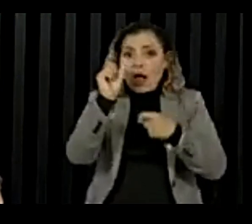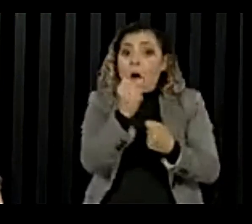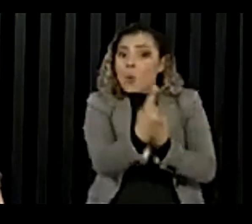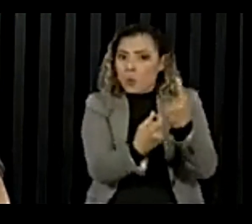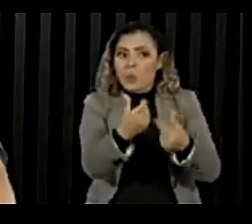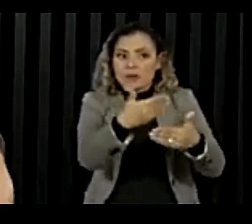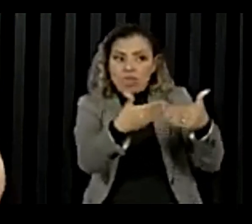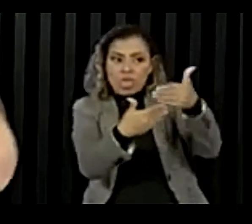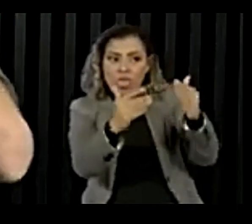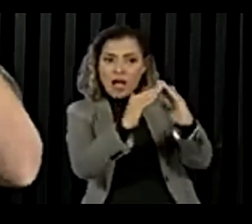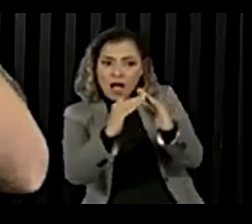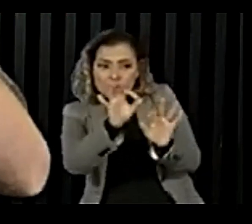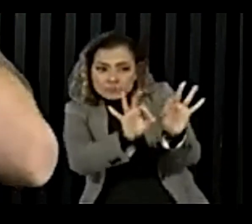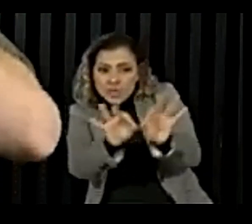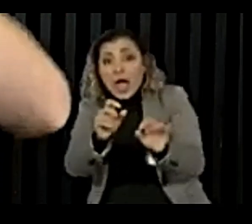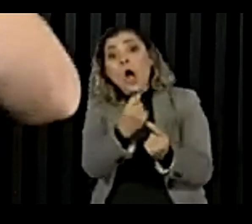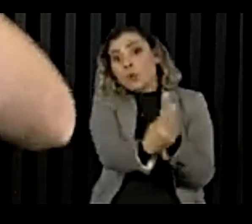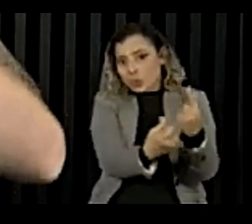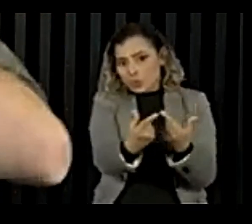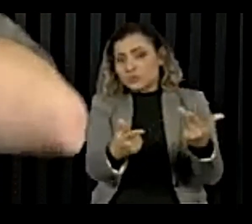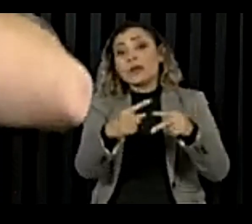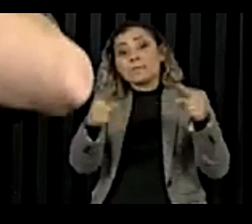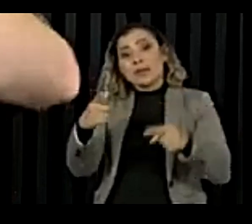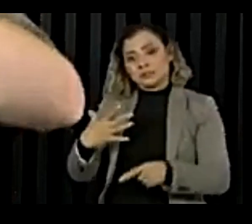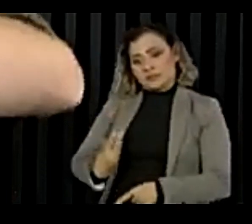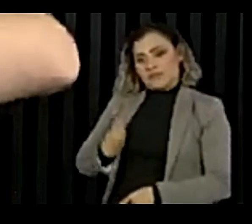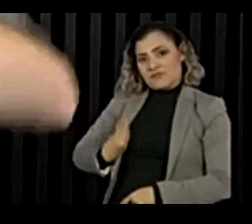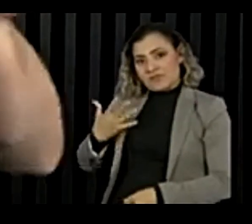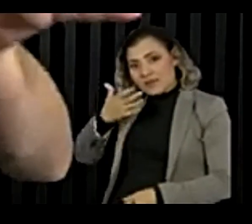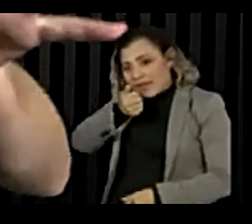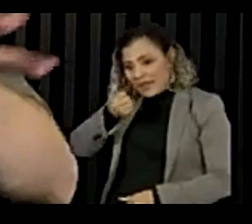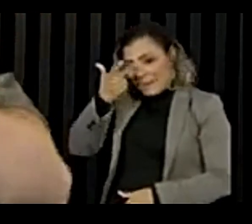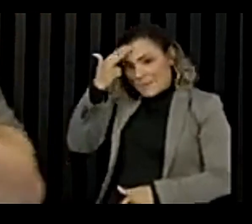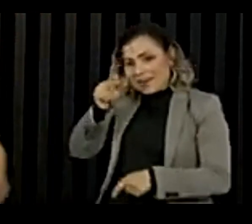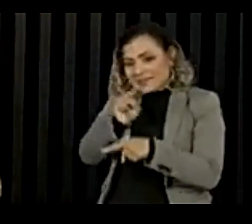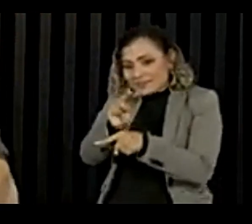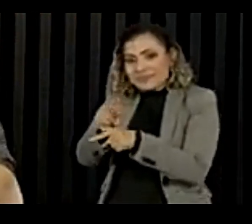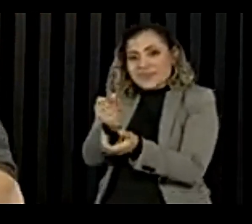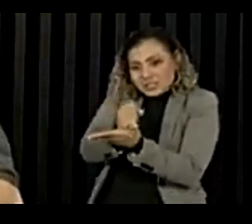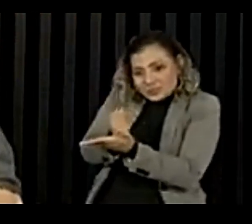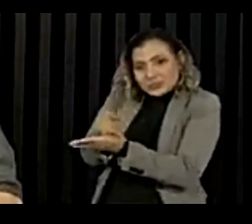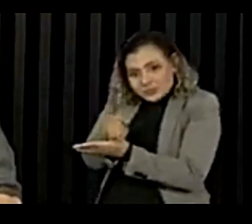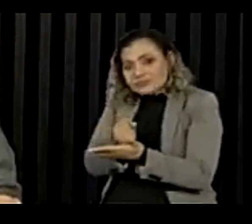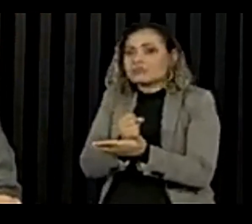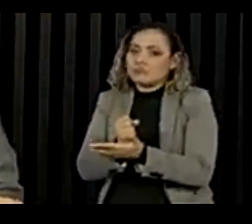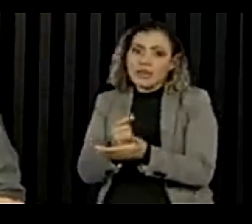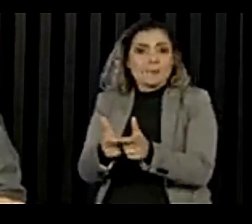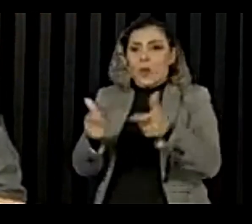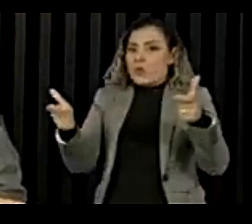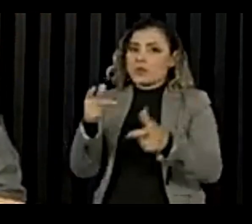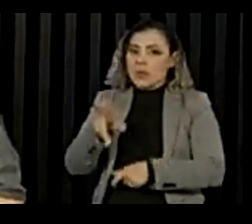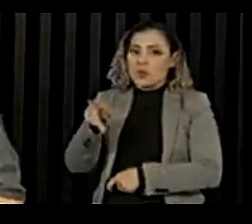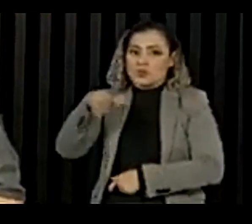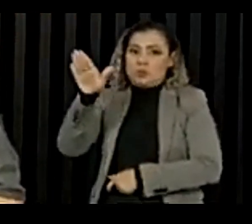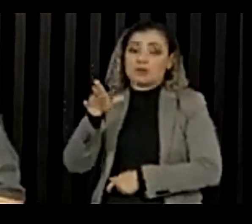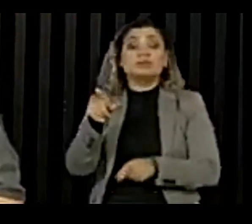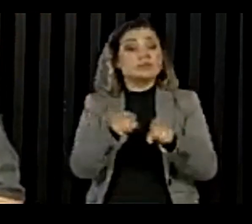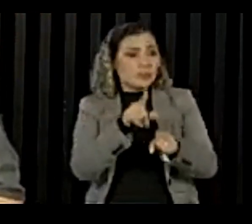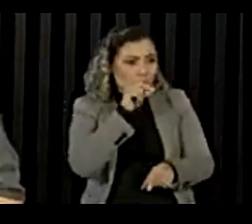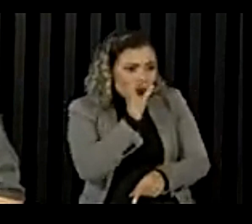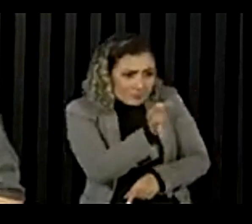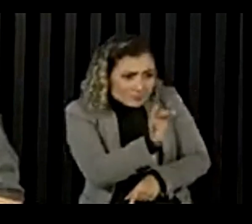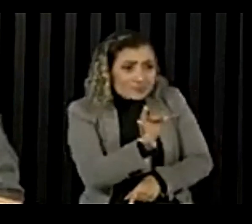algumas coisas e eu uso o modo sobrevivência para a maioria esmagadora das coisas que eu faço no Minecraft. Inclusive no Twitter, a respeito